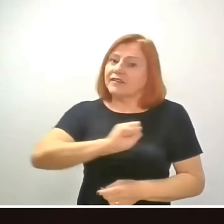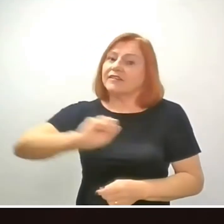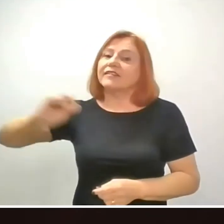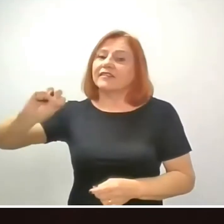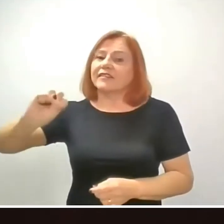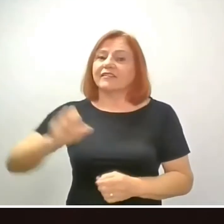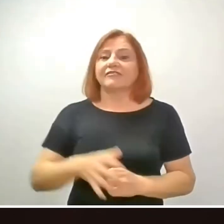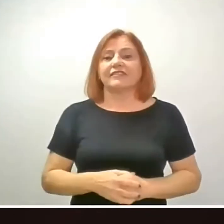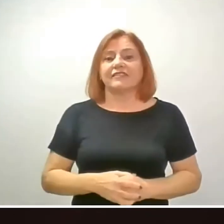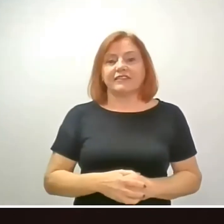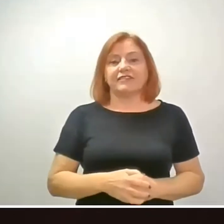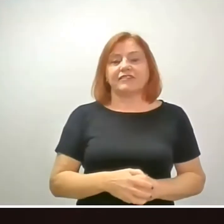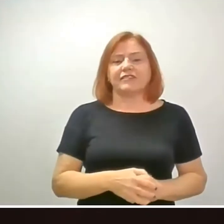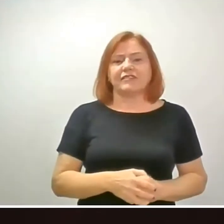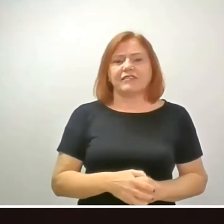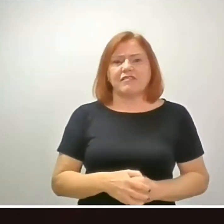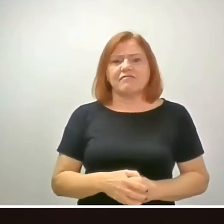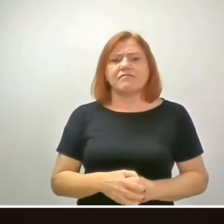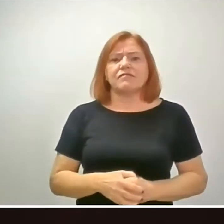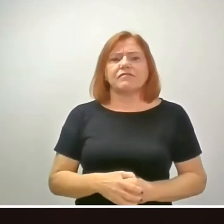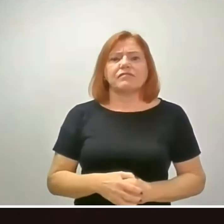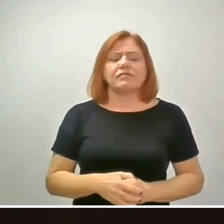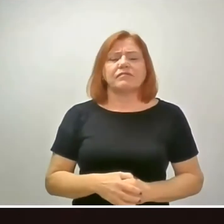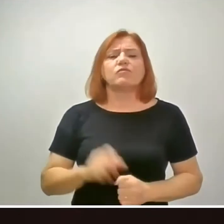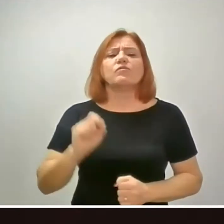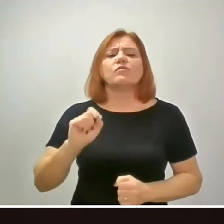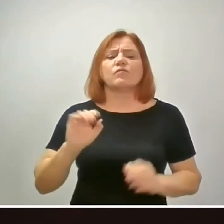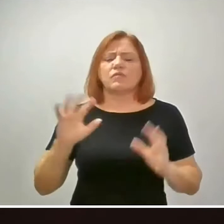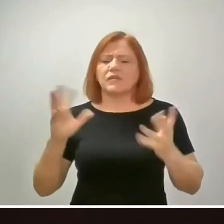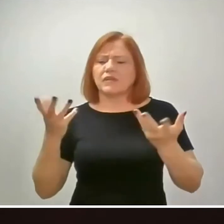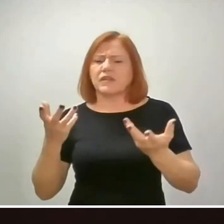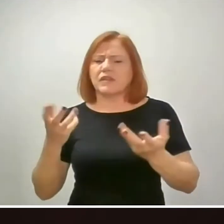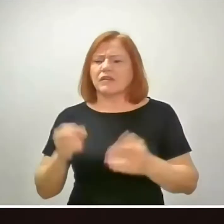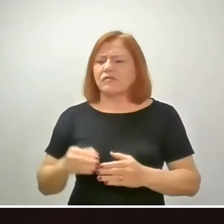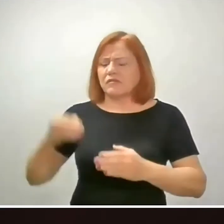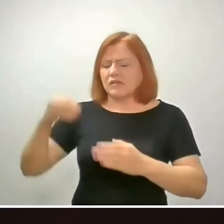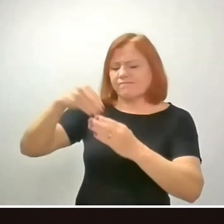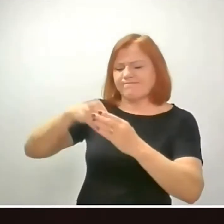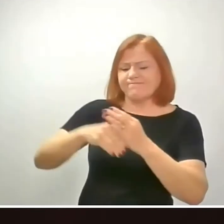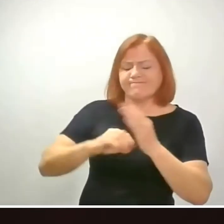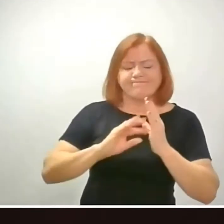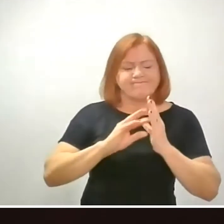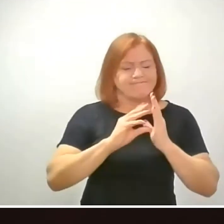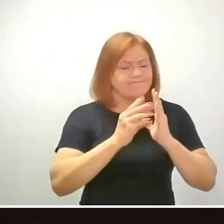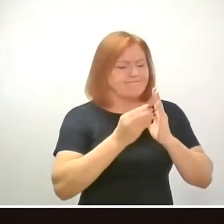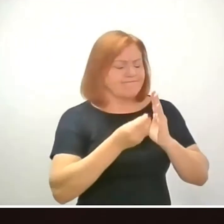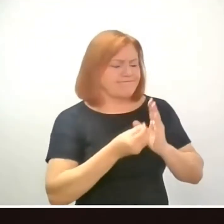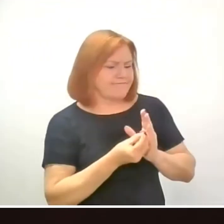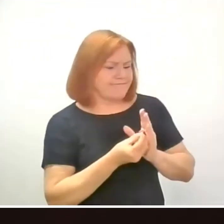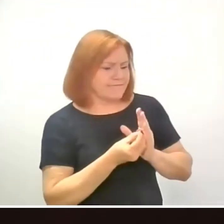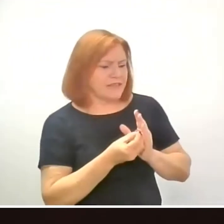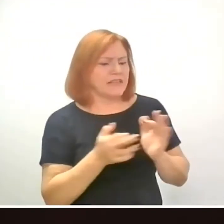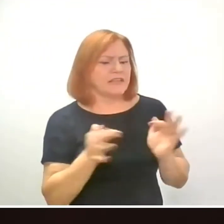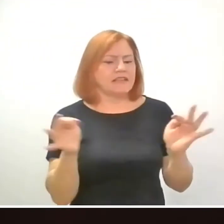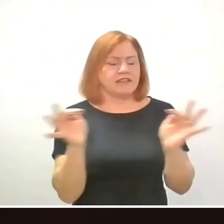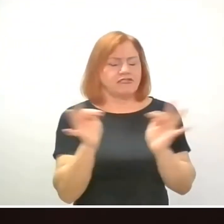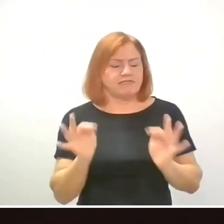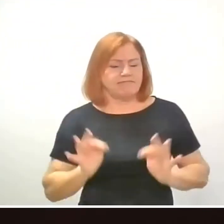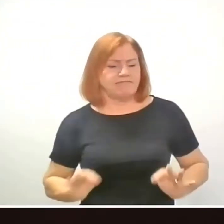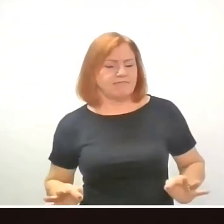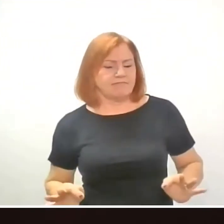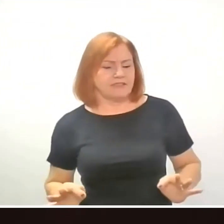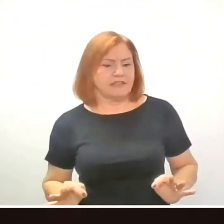fermenta. Tá? Infelizmente, na igreja em Tiatira, a igreja deveria